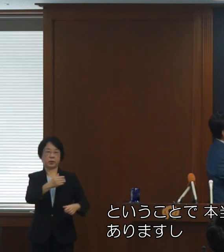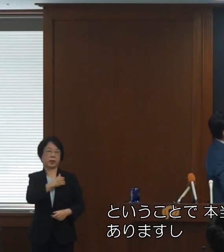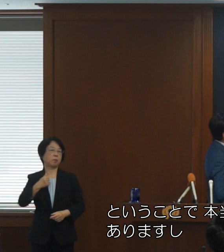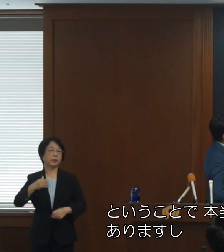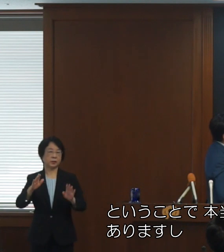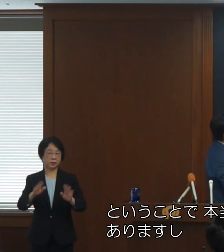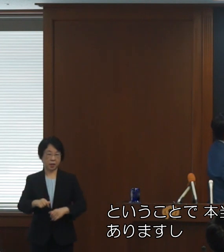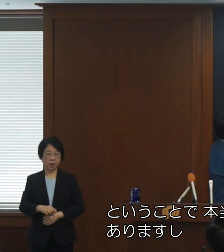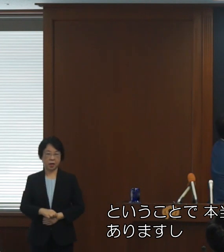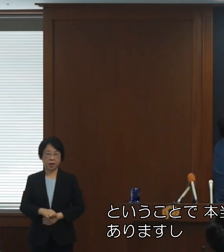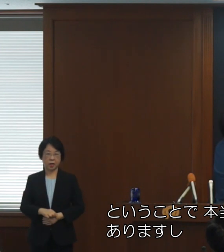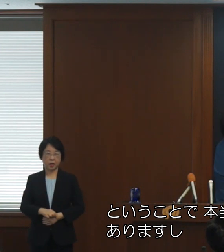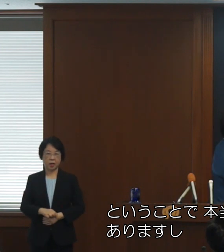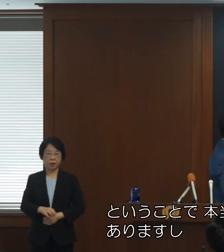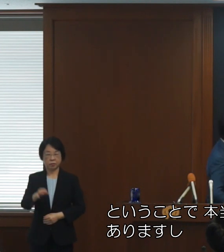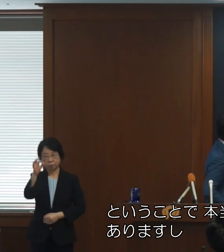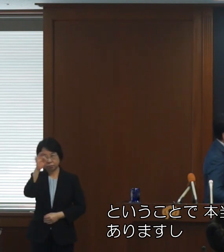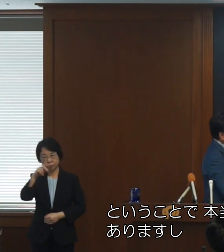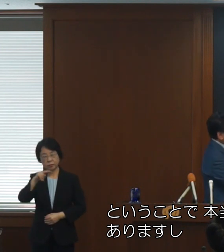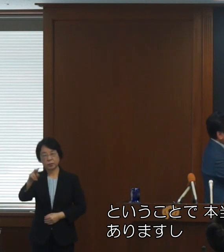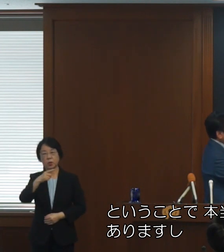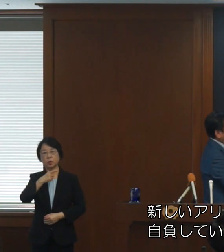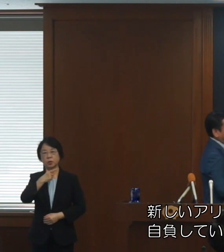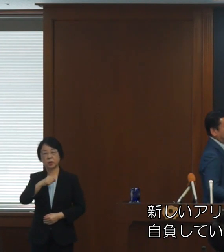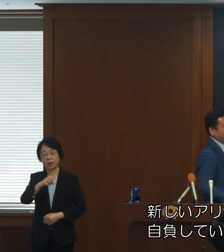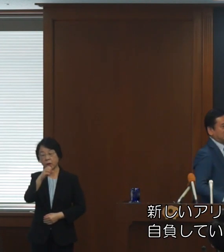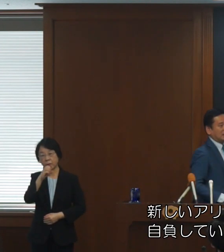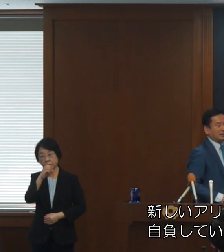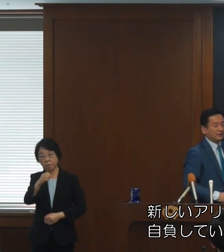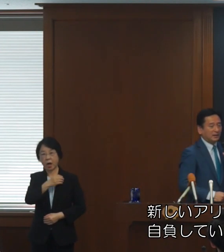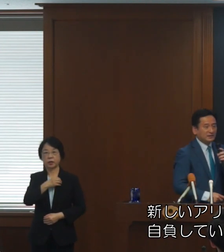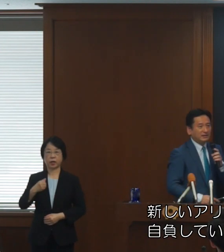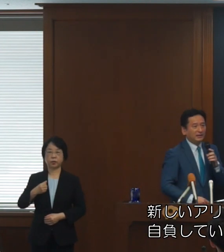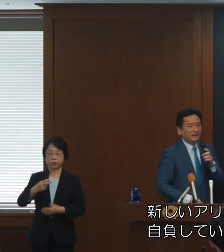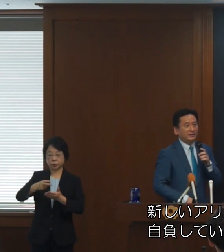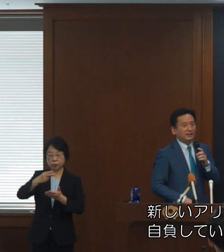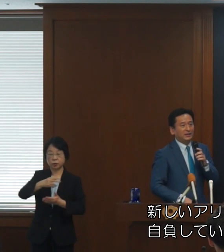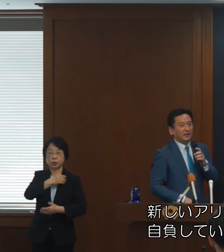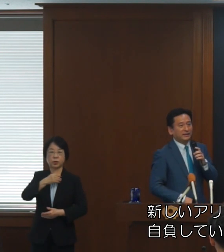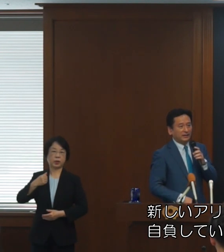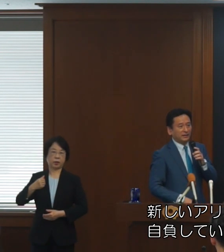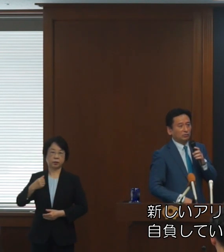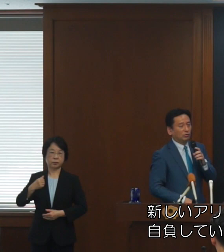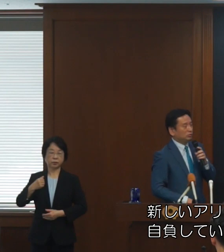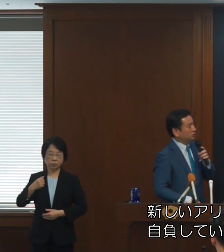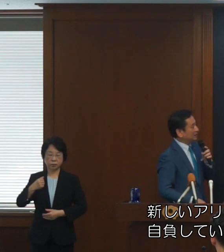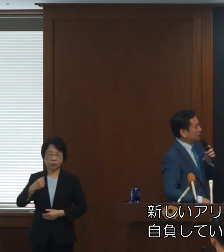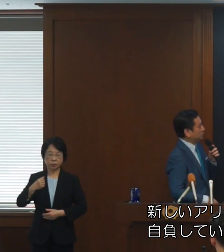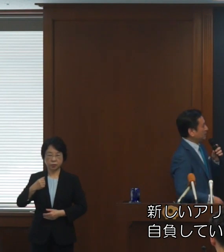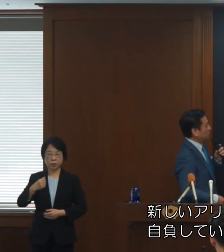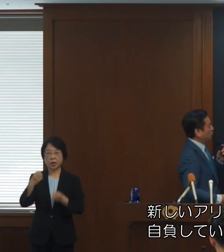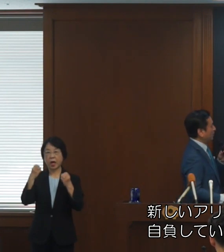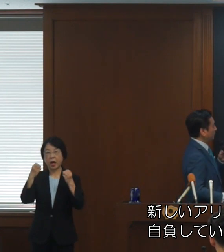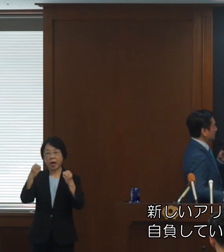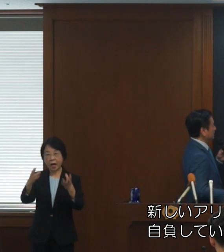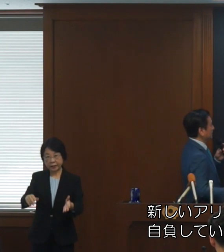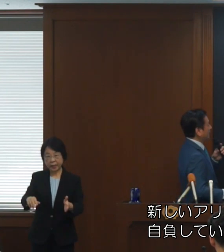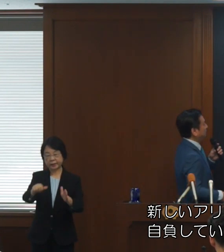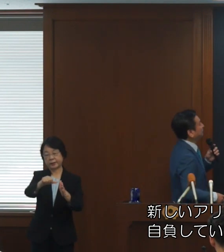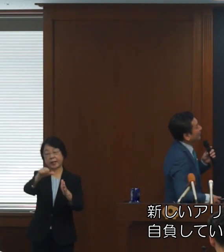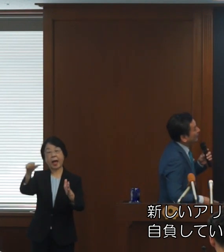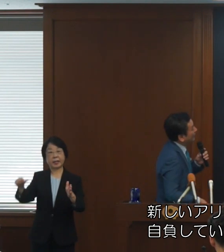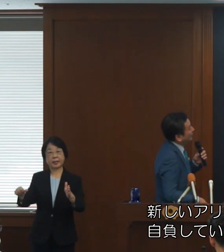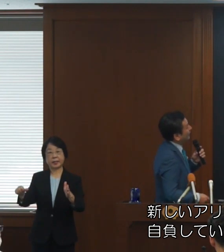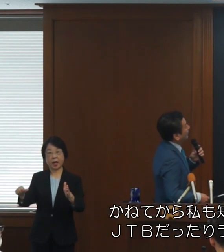飲んでそして食べる像もありますし新しいアリーナだというふうに自負しているところであり